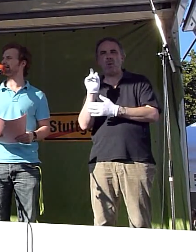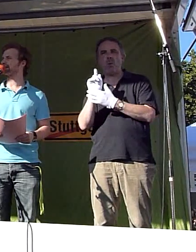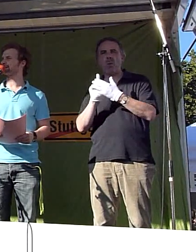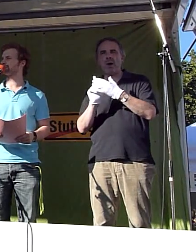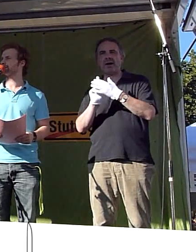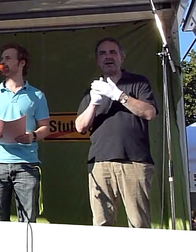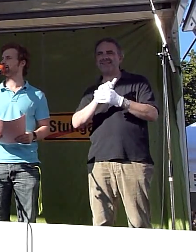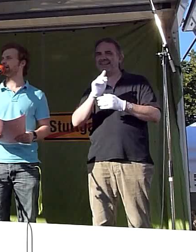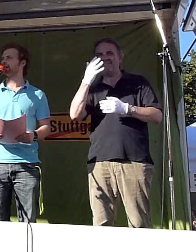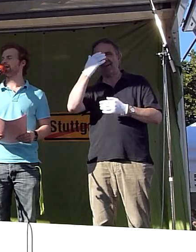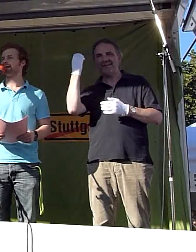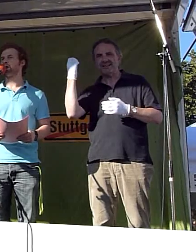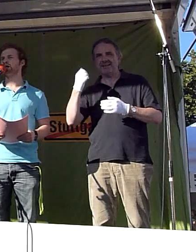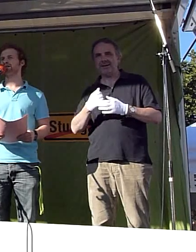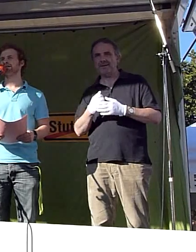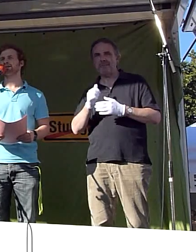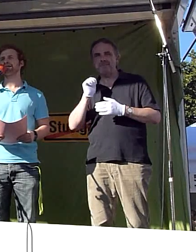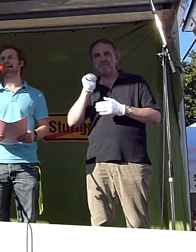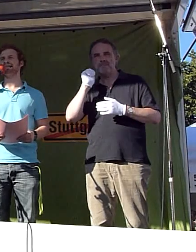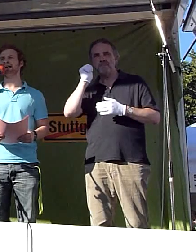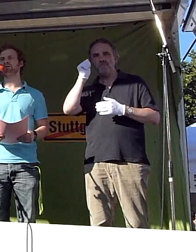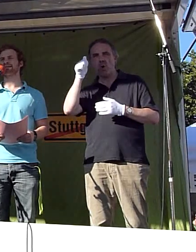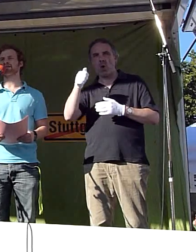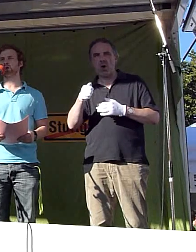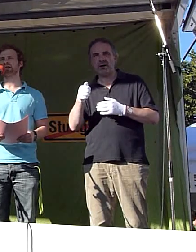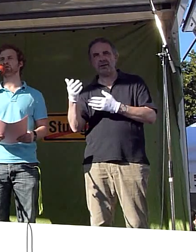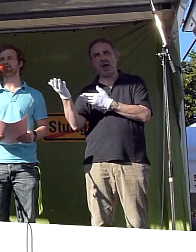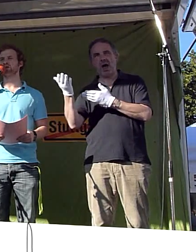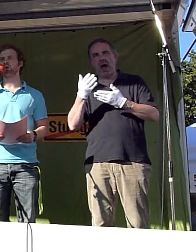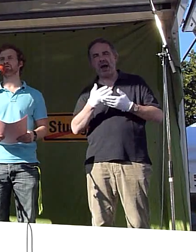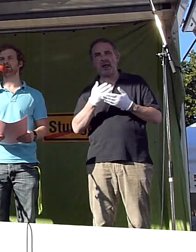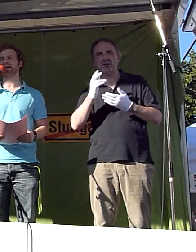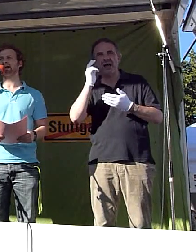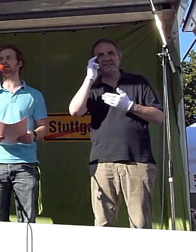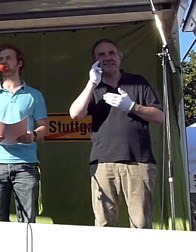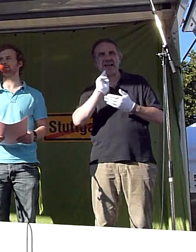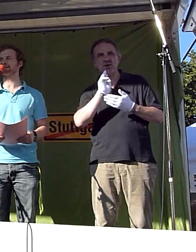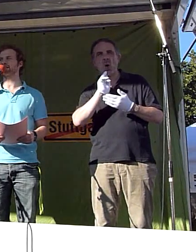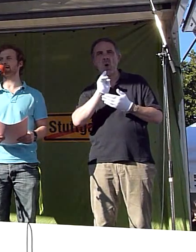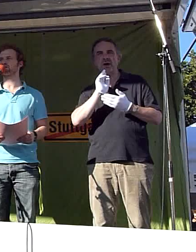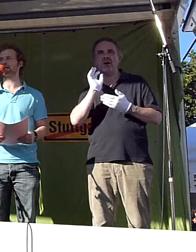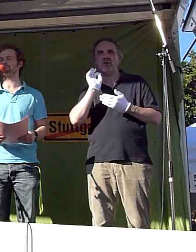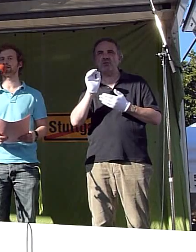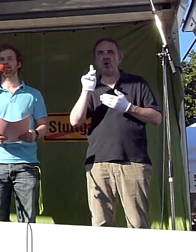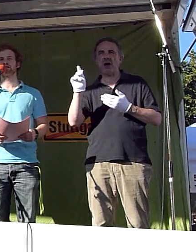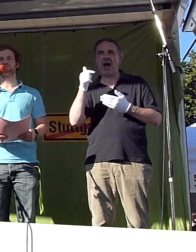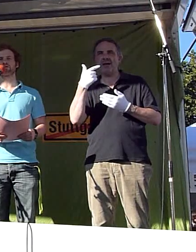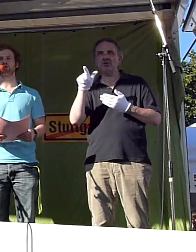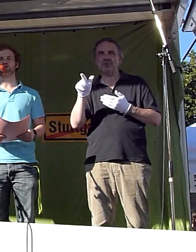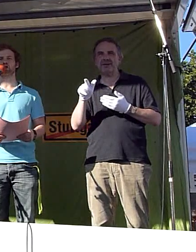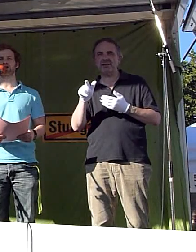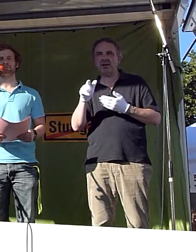Nicht vergessen, morgen die Einladung der Seniorinnen und Senioren für K21 wahrzunehmen,